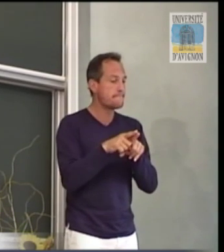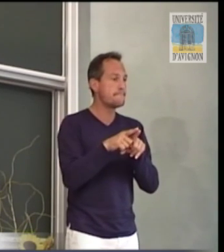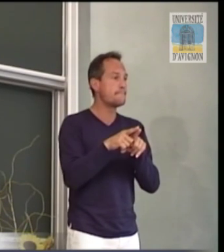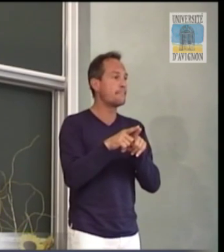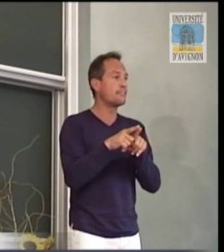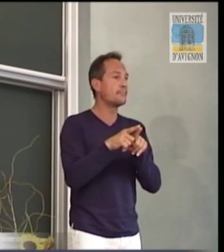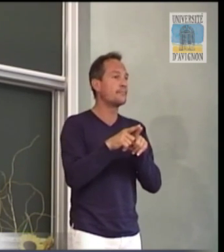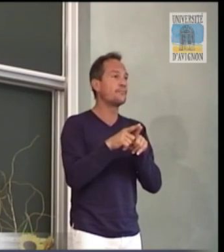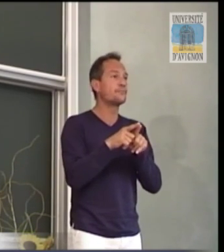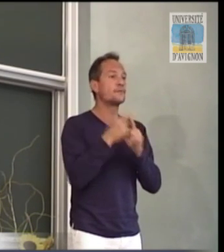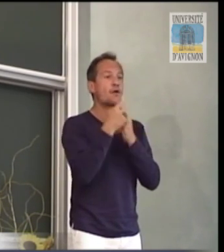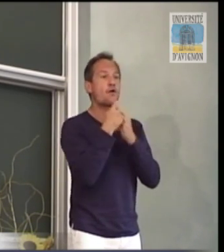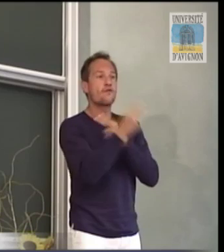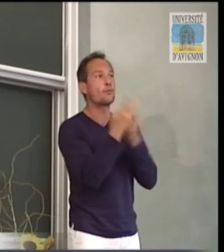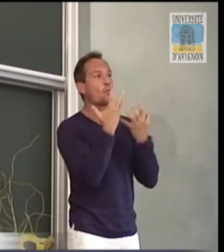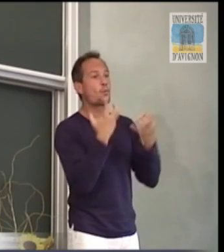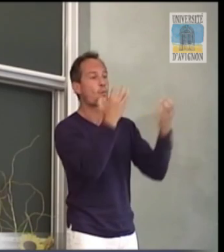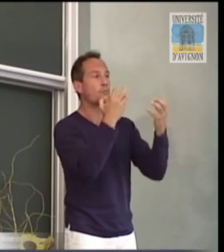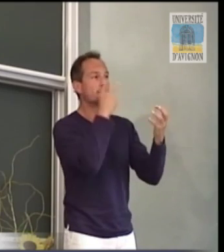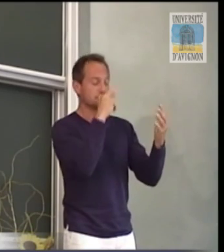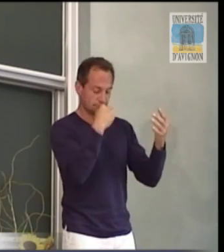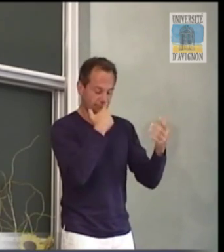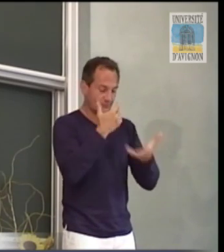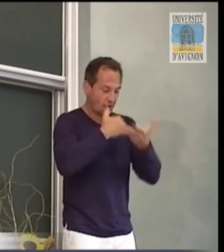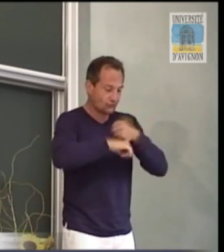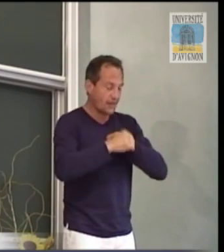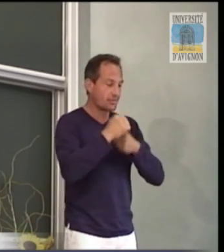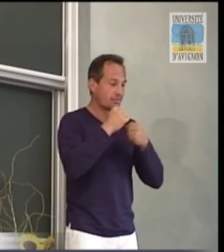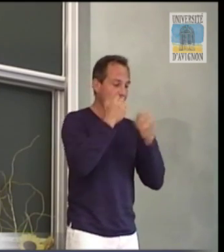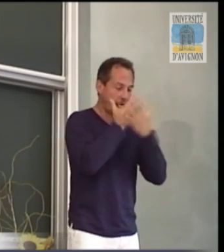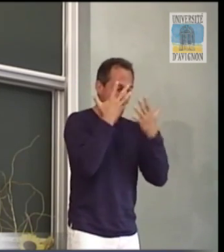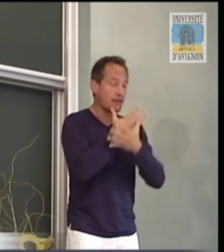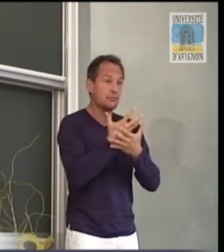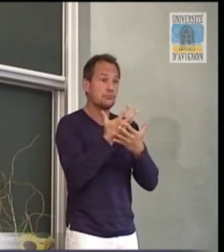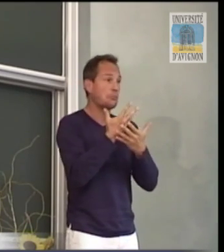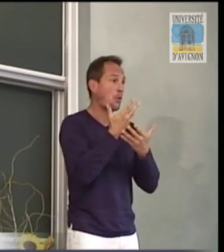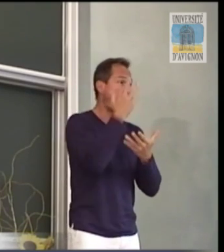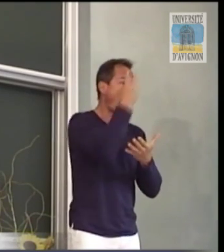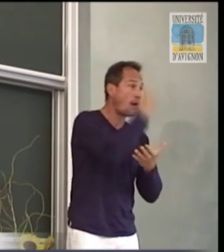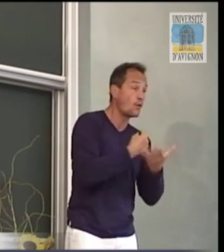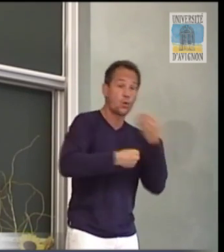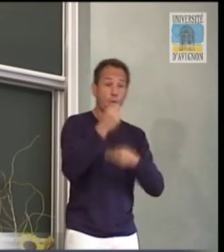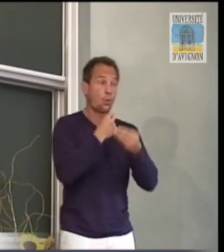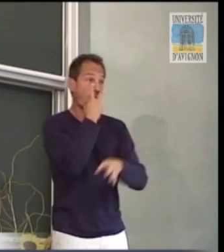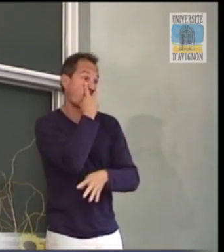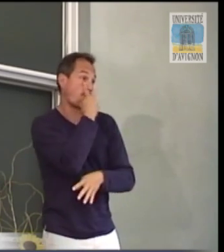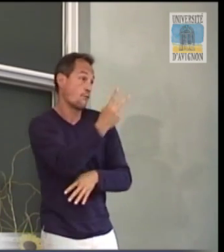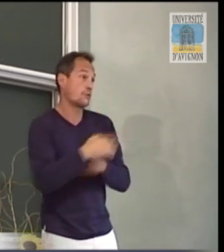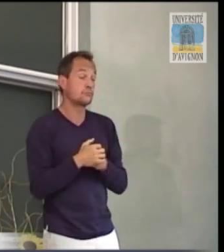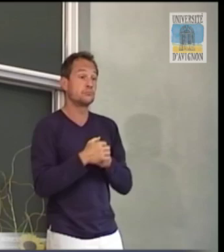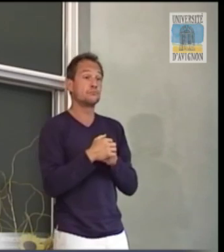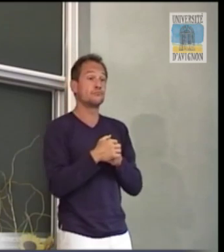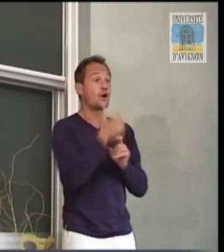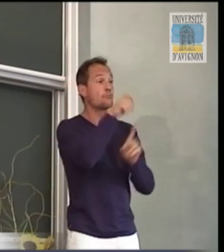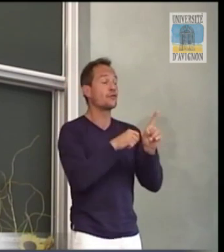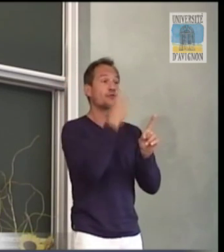le fait d'être devant les autres trouble tout autant une personne aveugle qu'une personne voyante. Pourtant, l'une pourrait dire « je ne vois rien, je